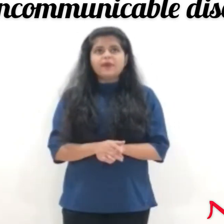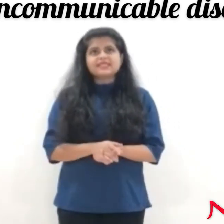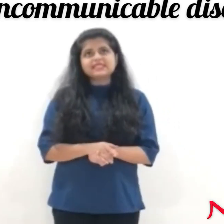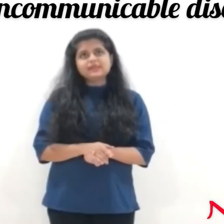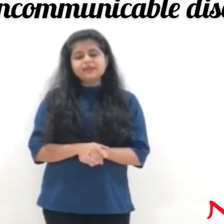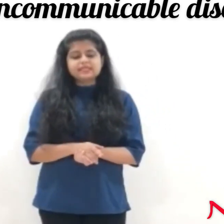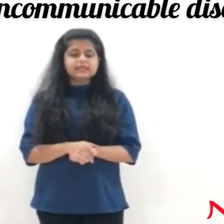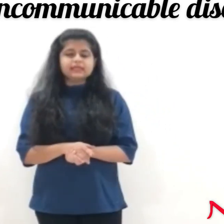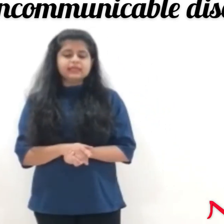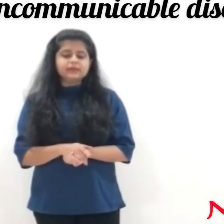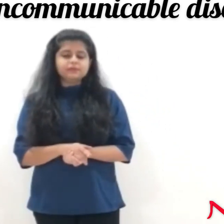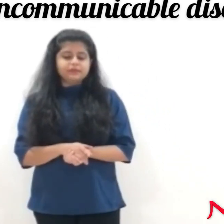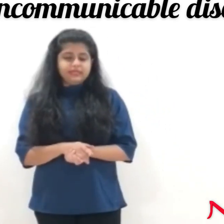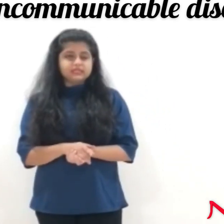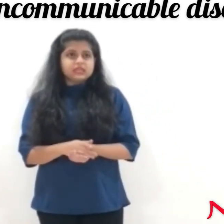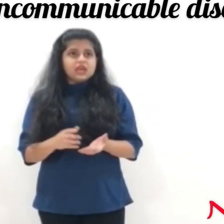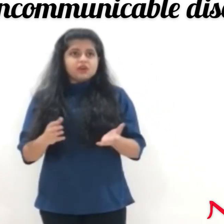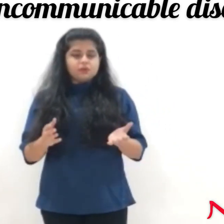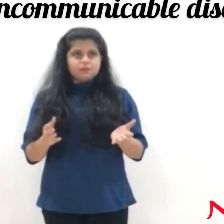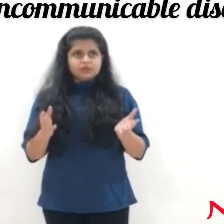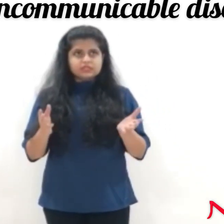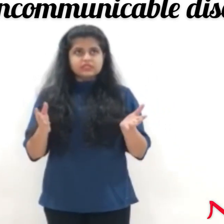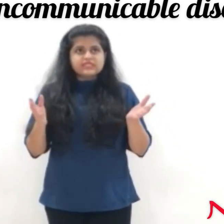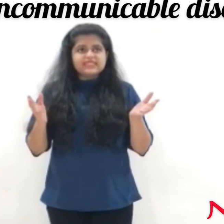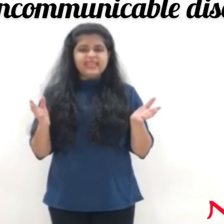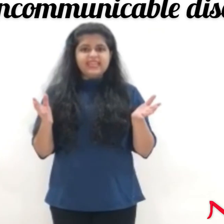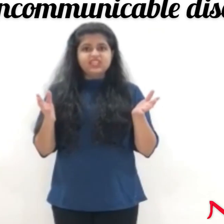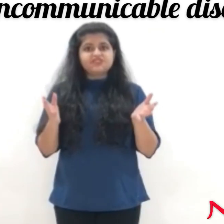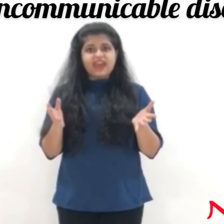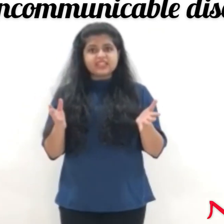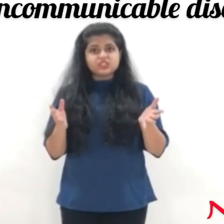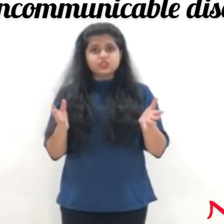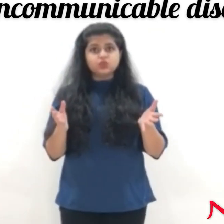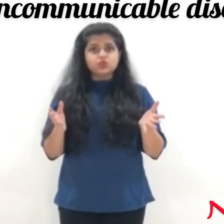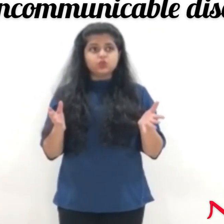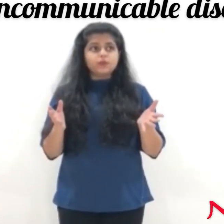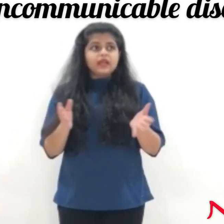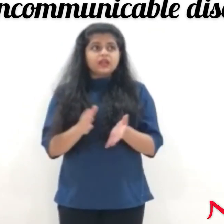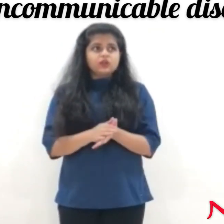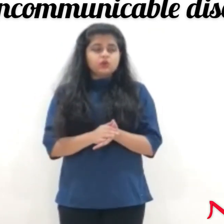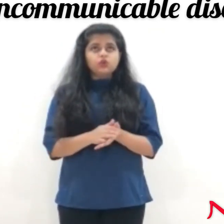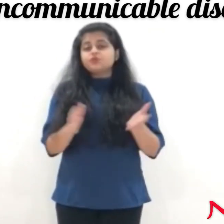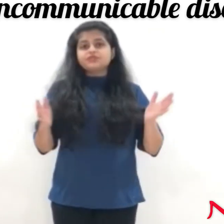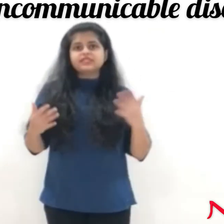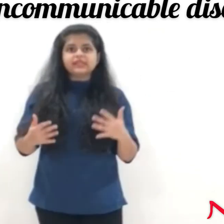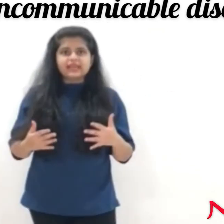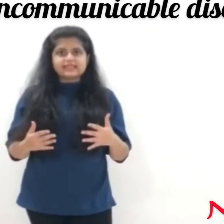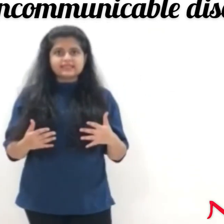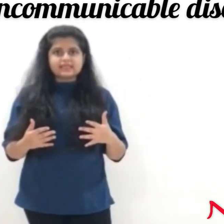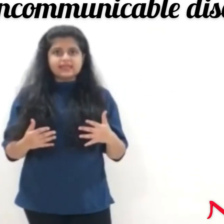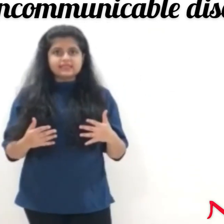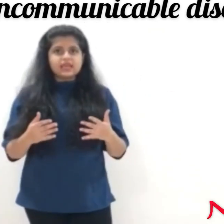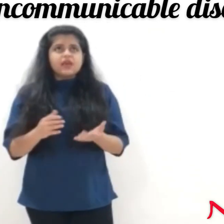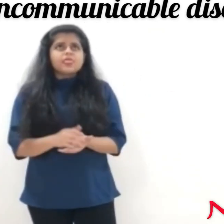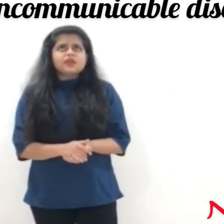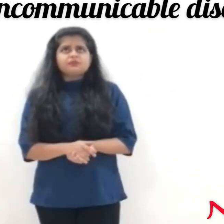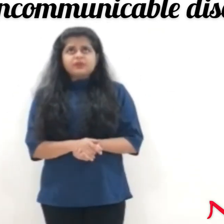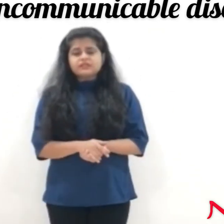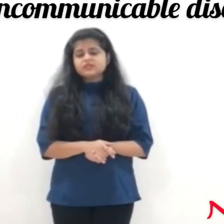Obesity basically means person is gaining fats due to no physical exercise. If person is